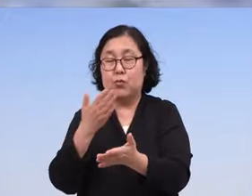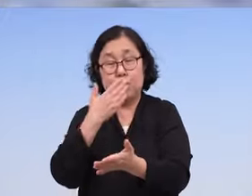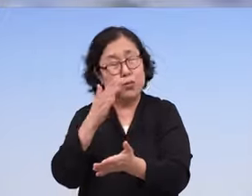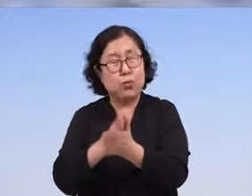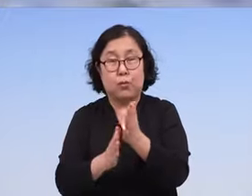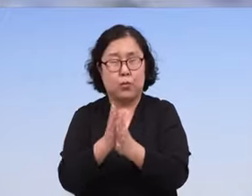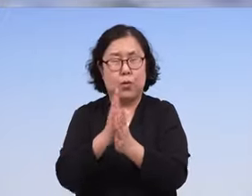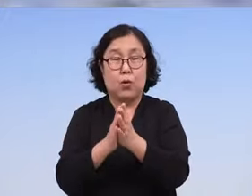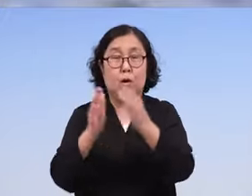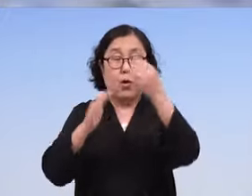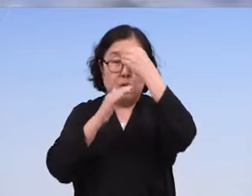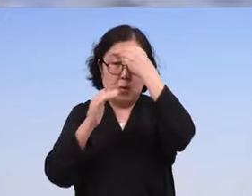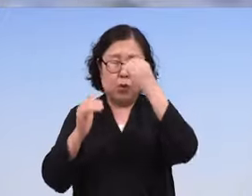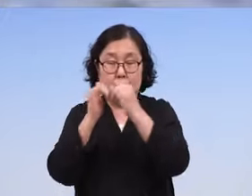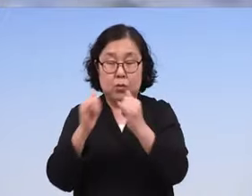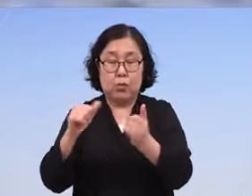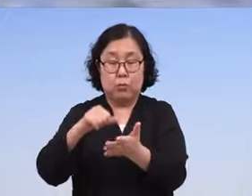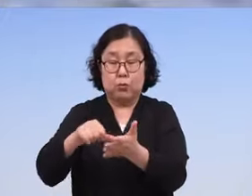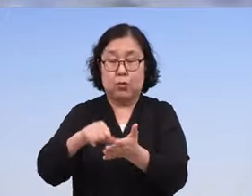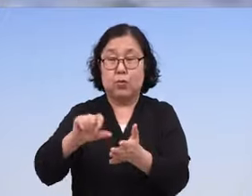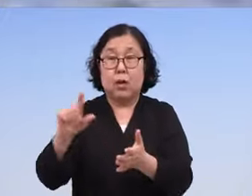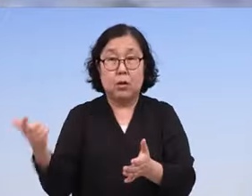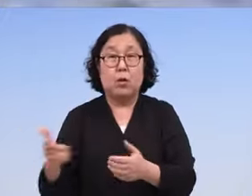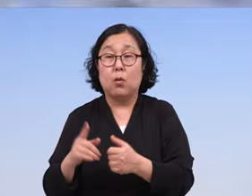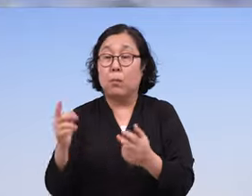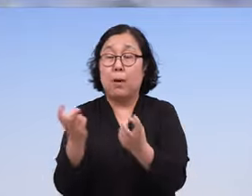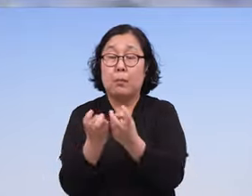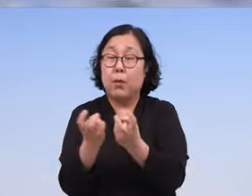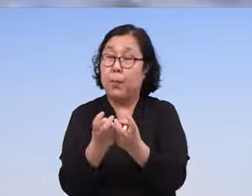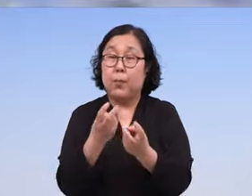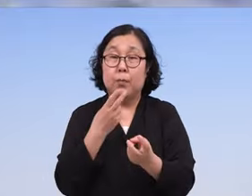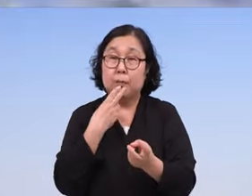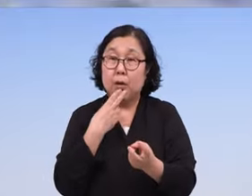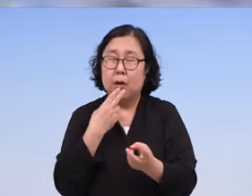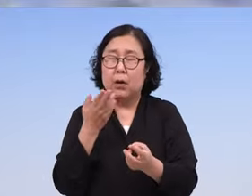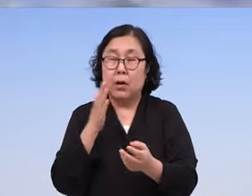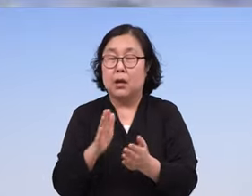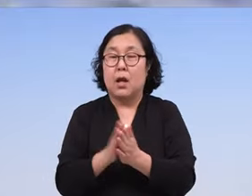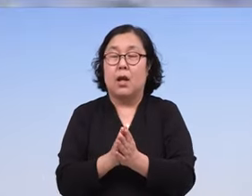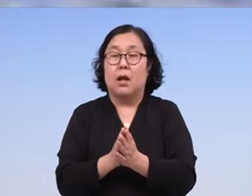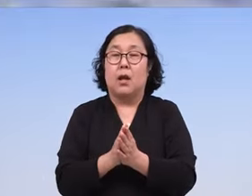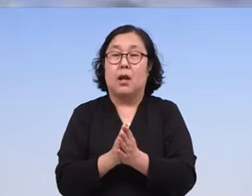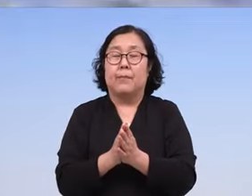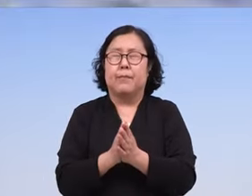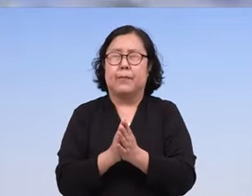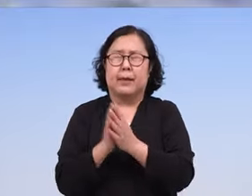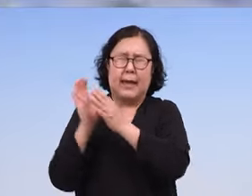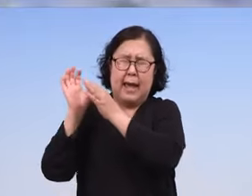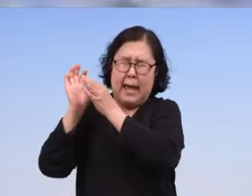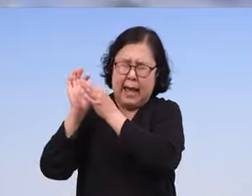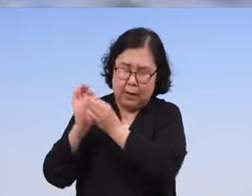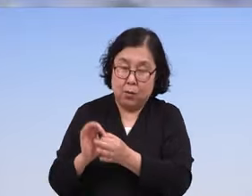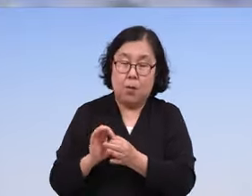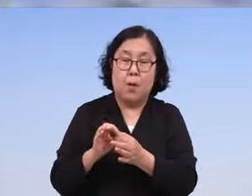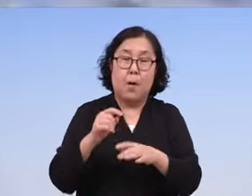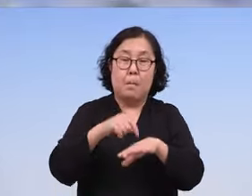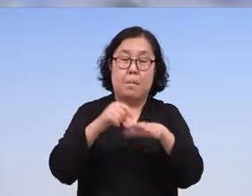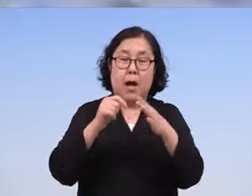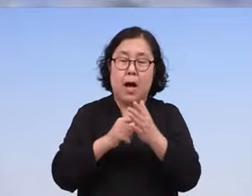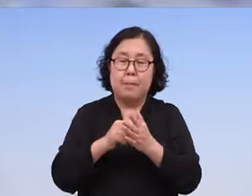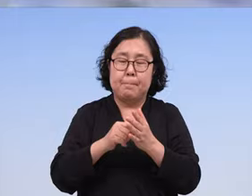뭐 그러겠다지만 제가 뭐 성도들이 이게 뭐 물건도 아니고 지난 수년 동안을